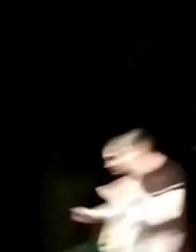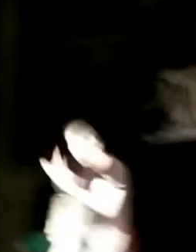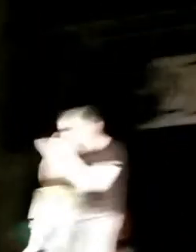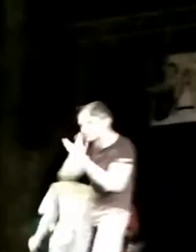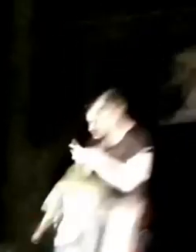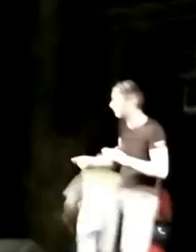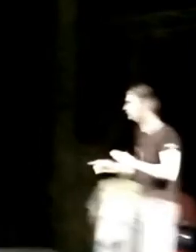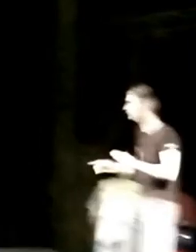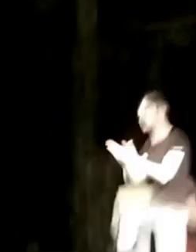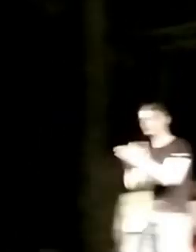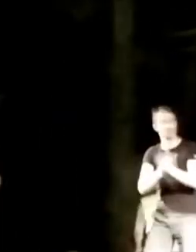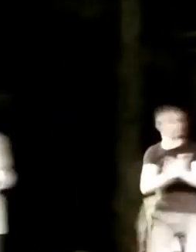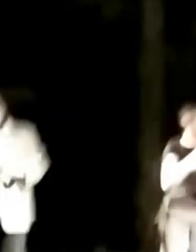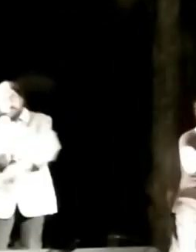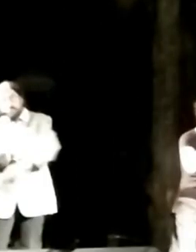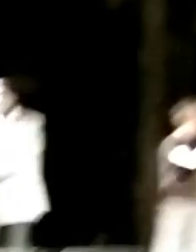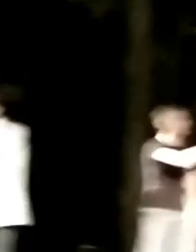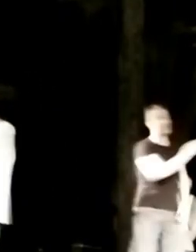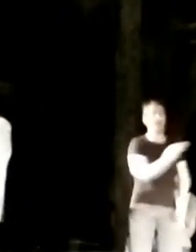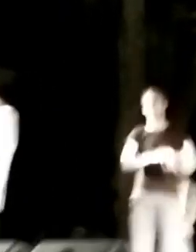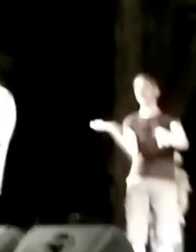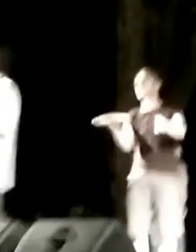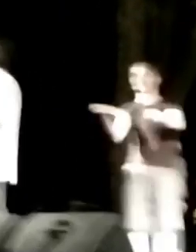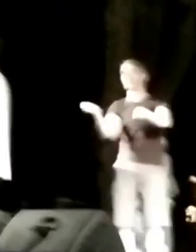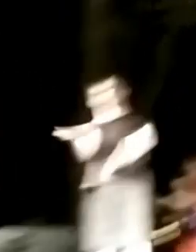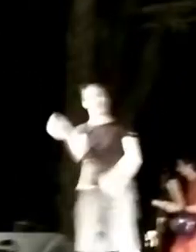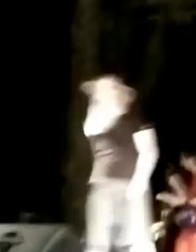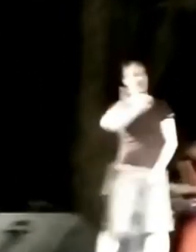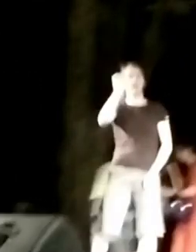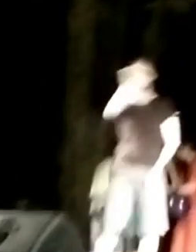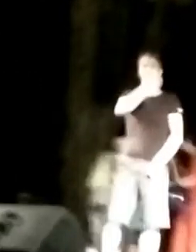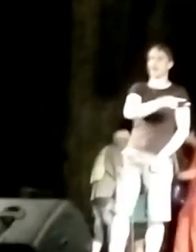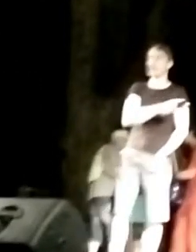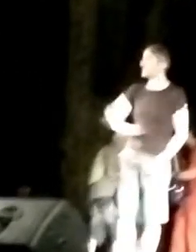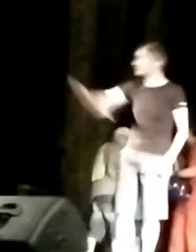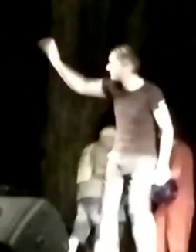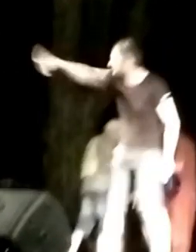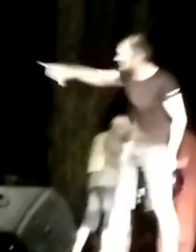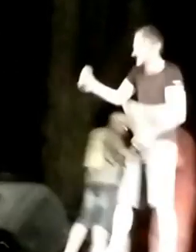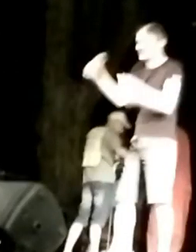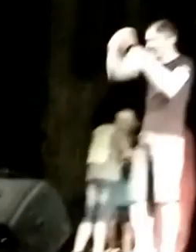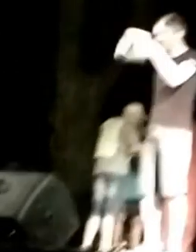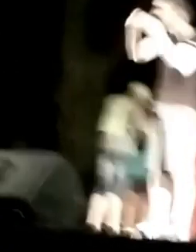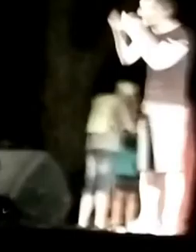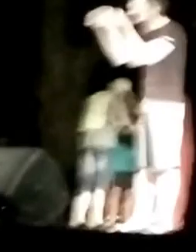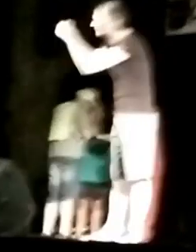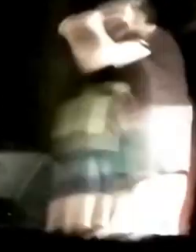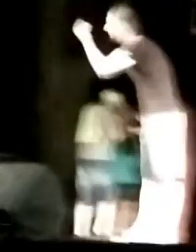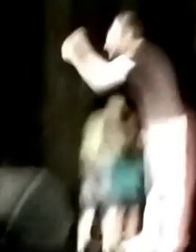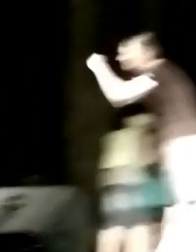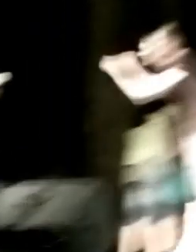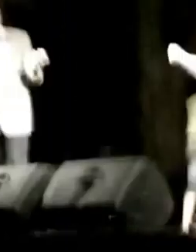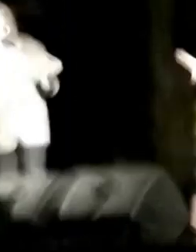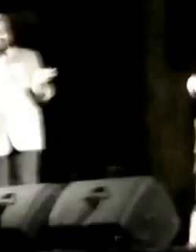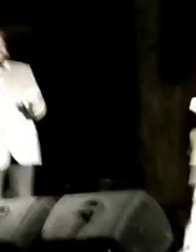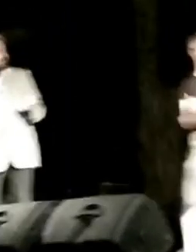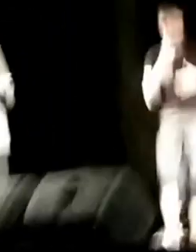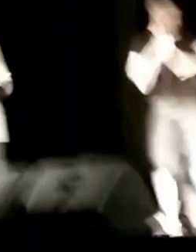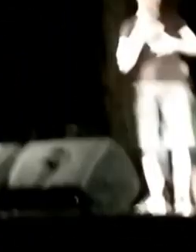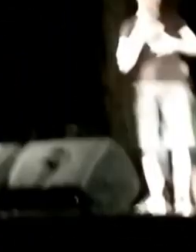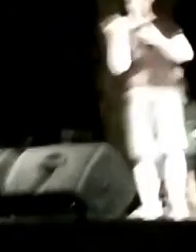Sisplau, senyora Kelly, posis a netejar, que els turistes estan aquí. Ja li dic que està ple de gent! Aquest no és el meu